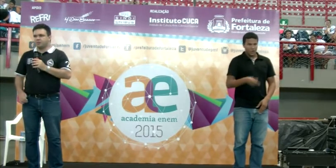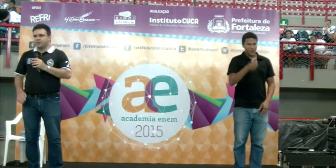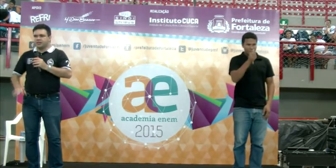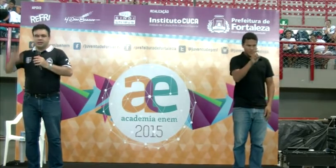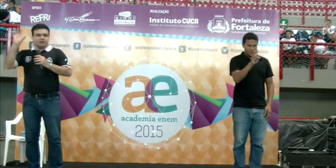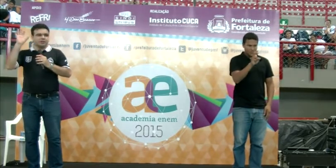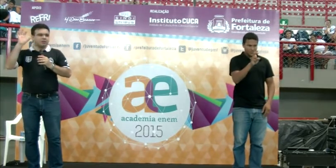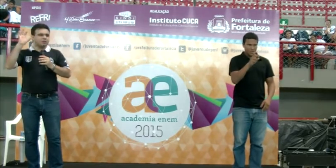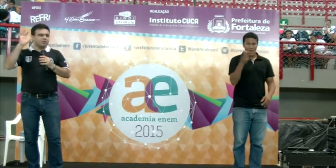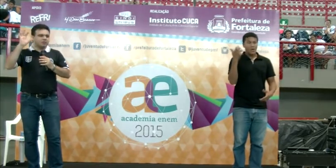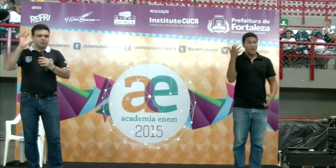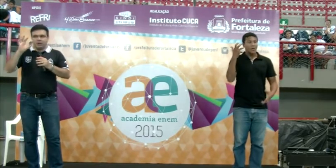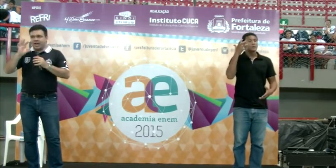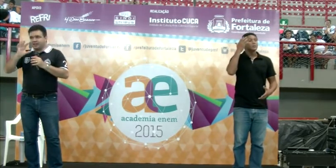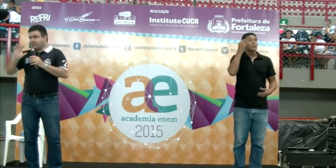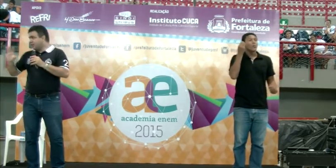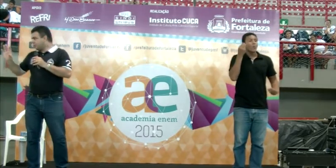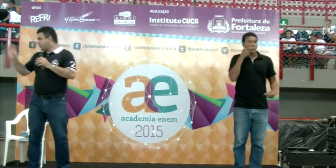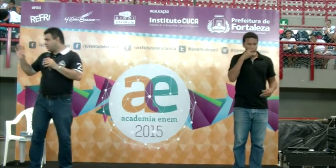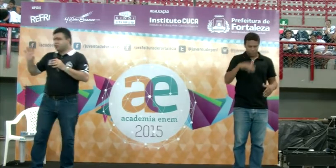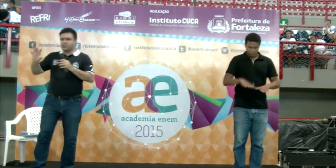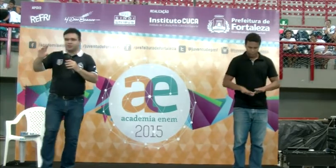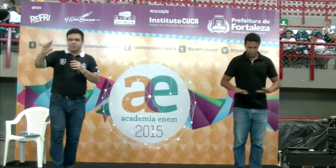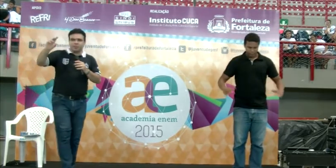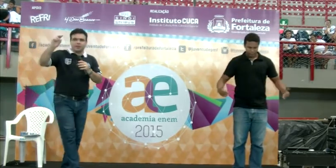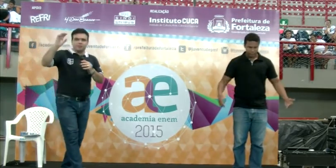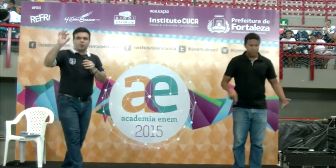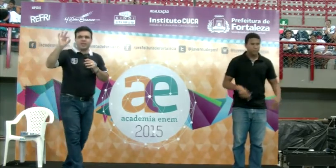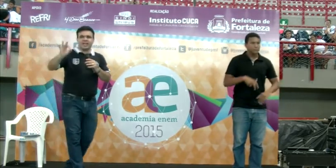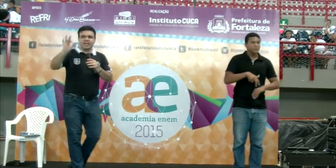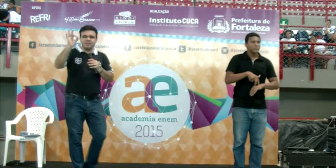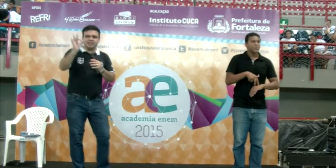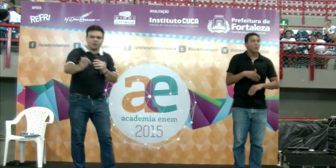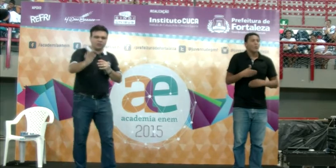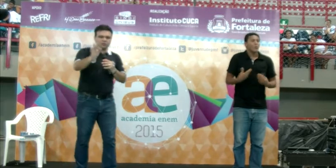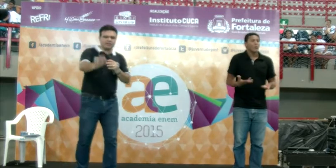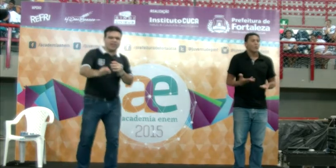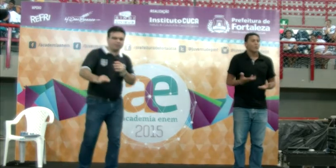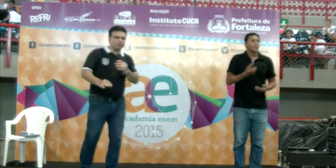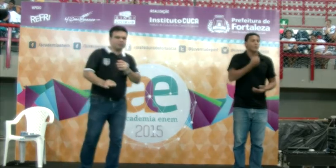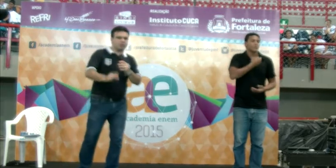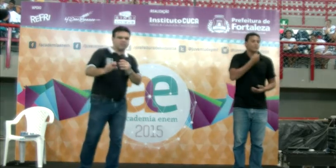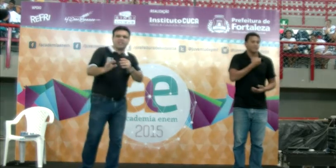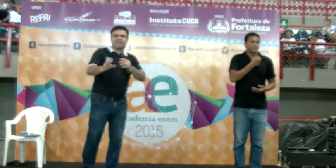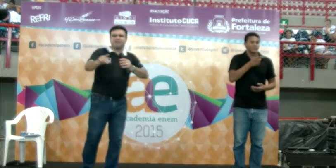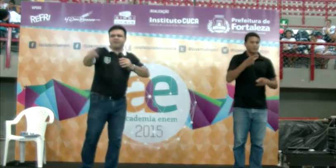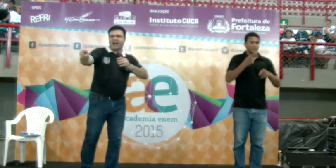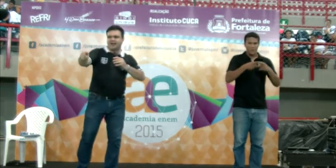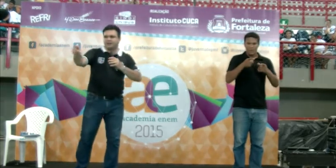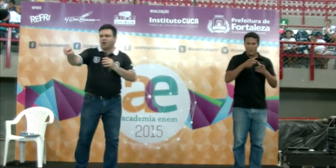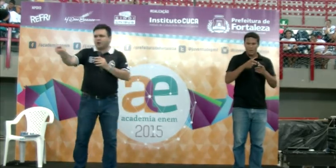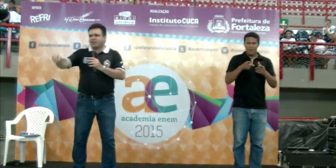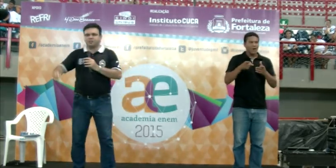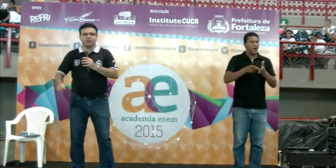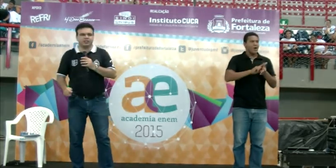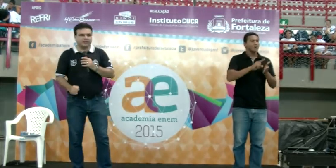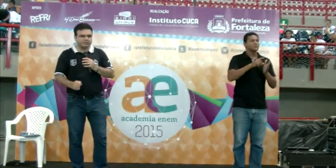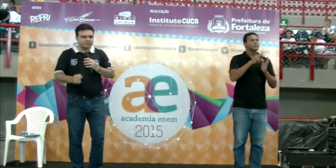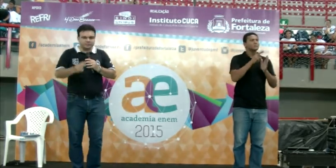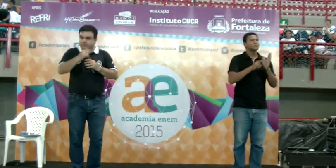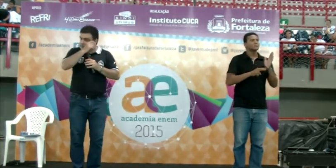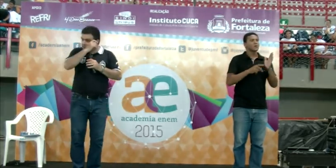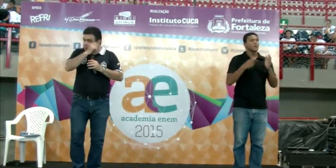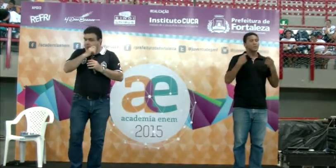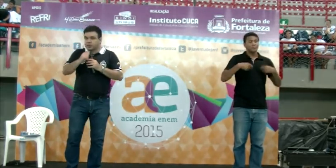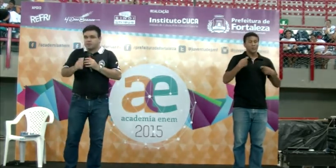desse palco. Então, ainda não, só um instantinho. O que é que ele me deu no enunciado que eu tenho que grifar logo aí na